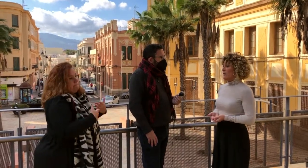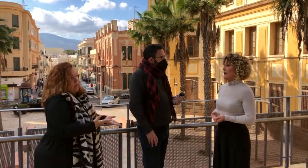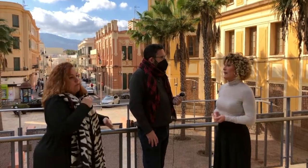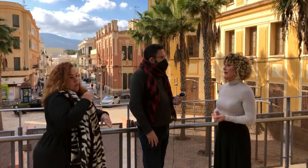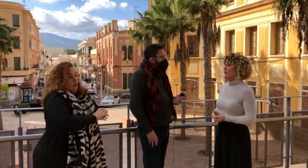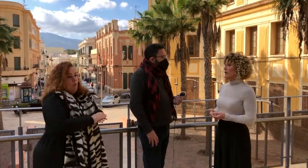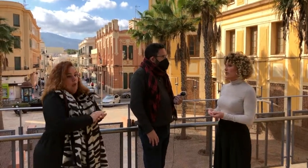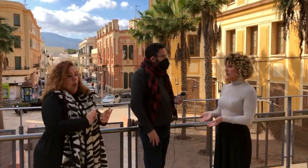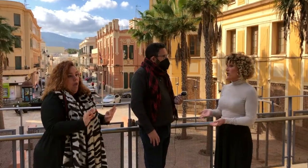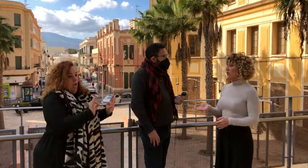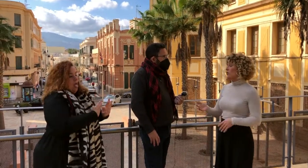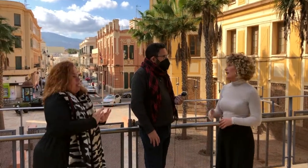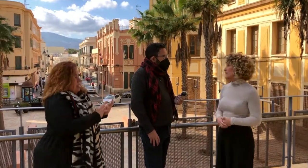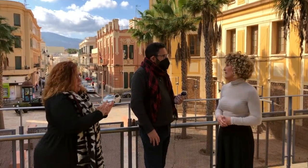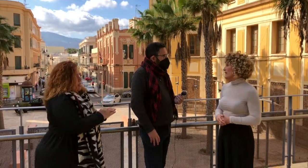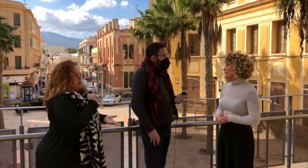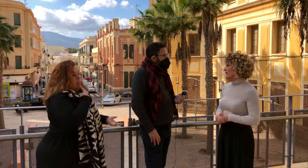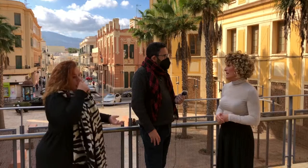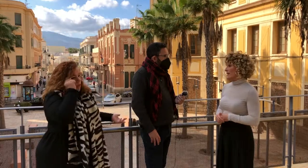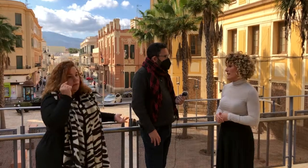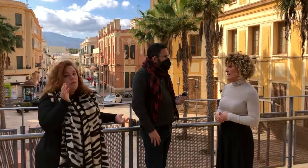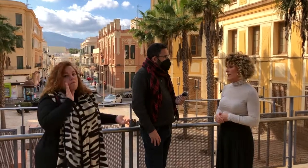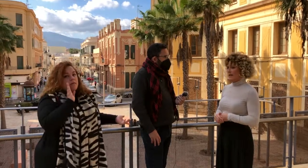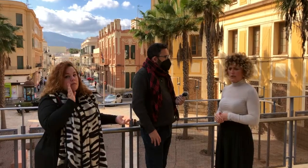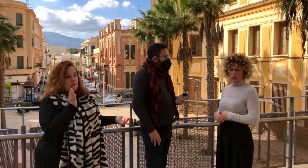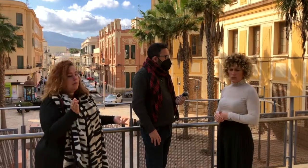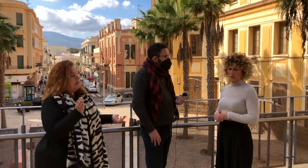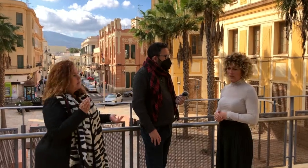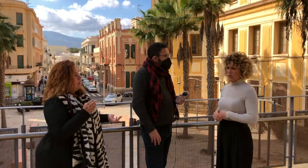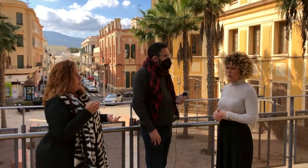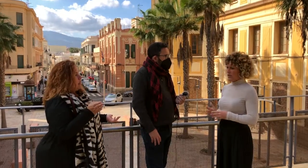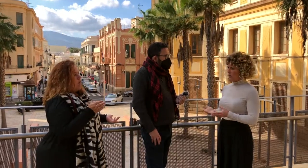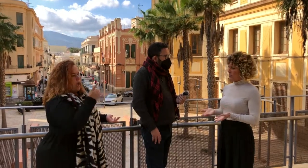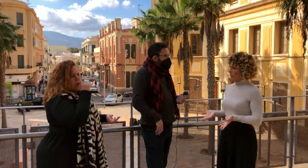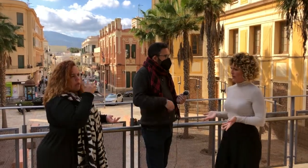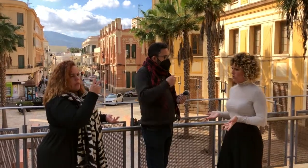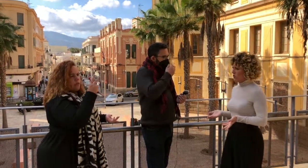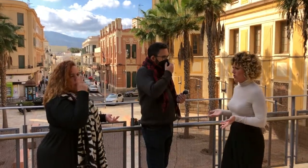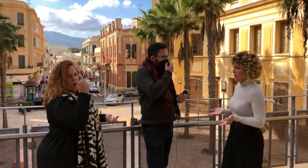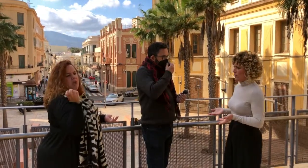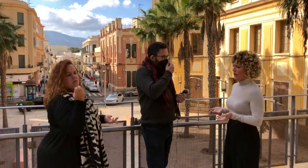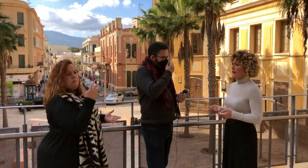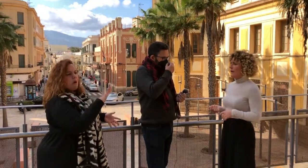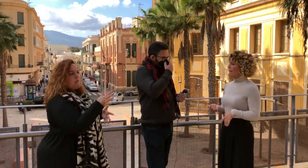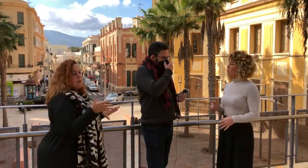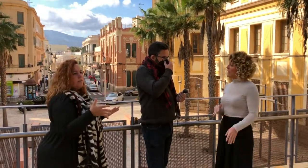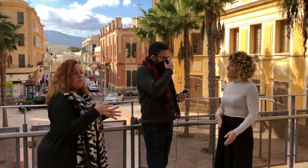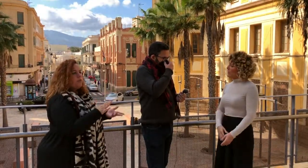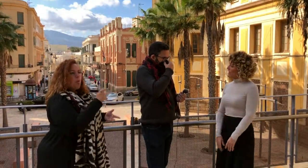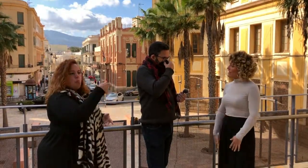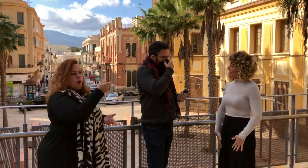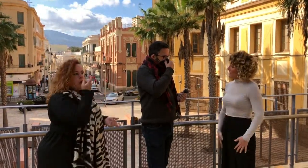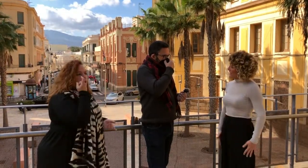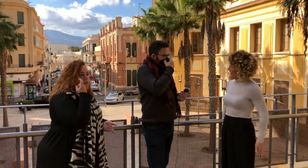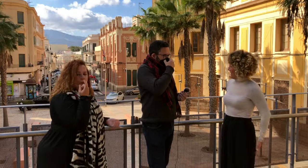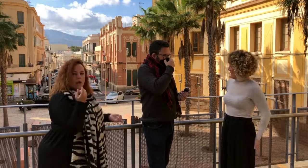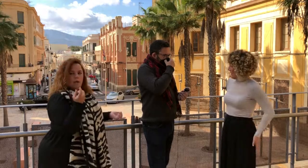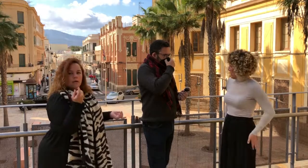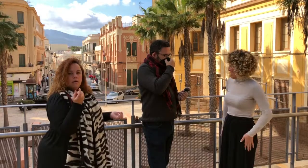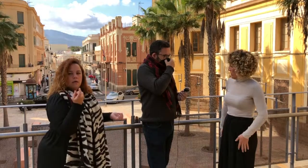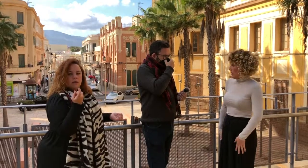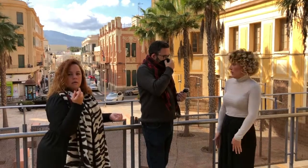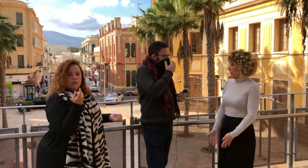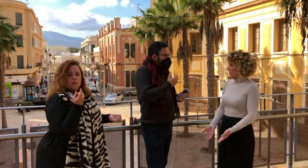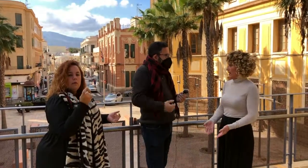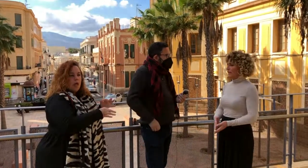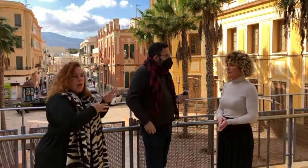cabo. Como ha dicho Carmen antes, el curso pasado, no hace un par de cursos, creo que fue, una chica que estaba en